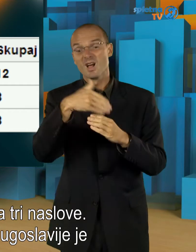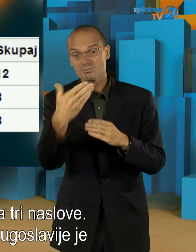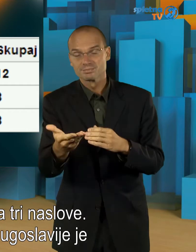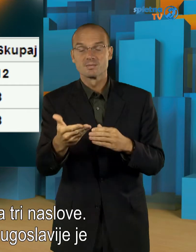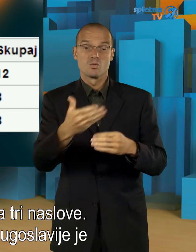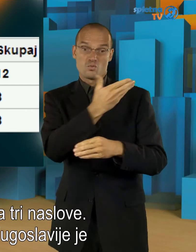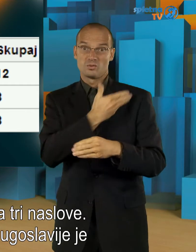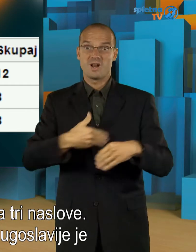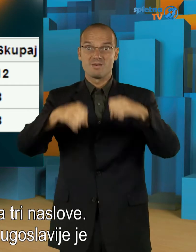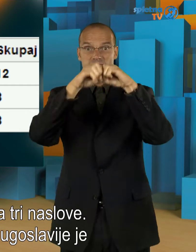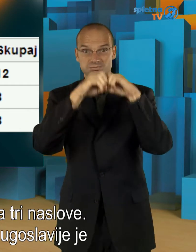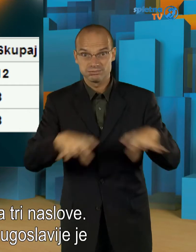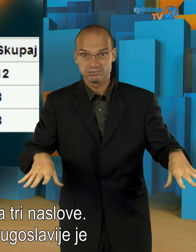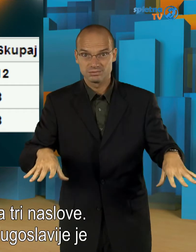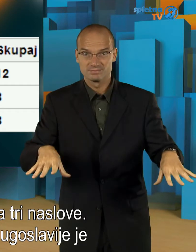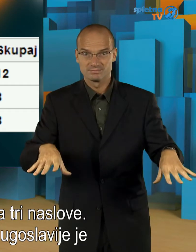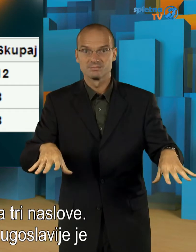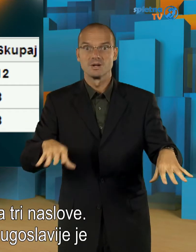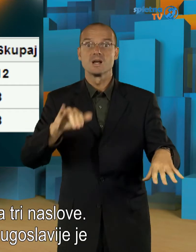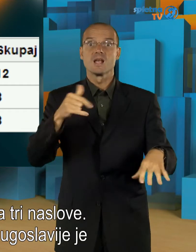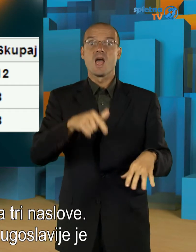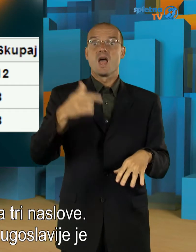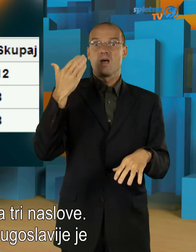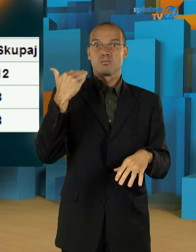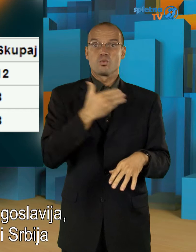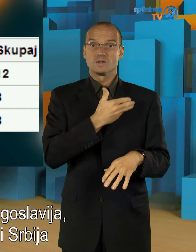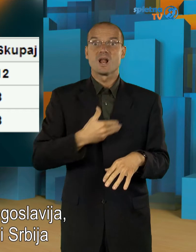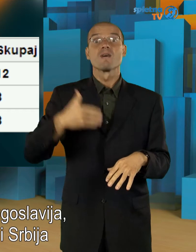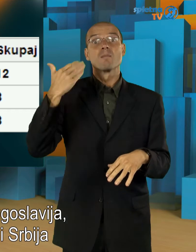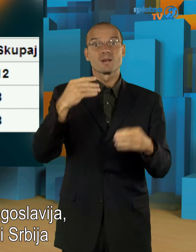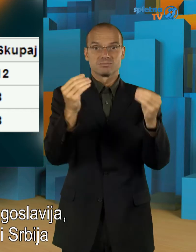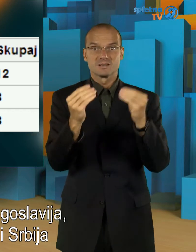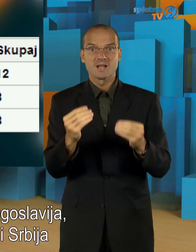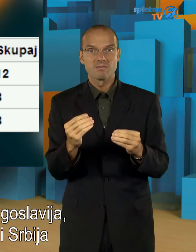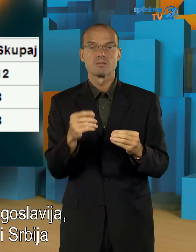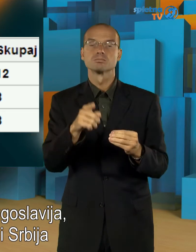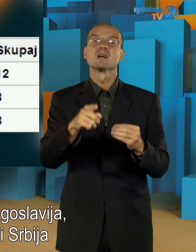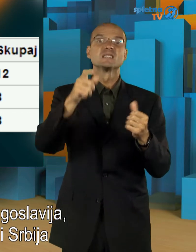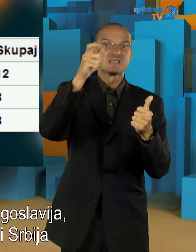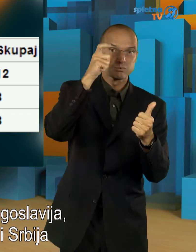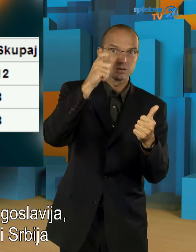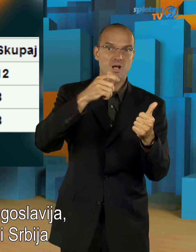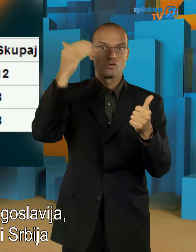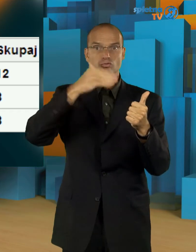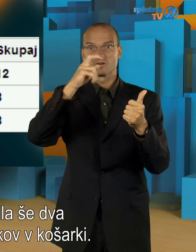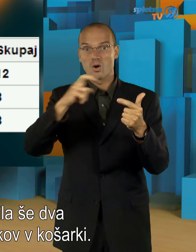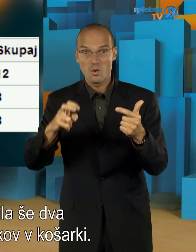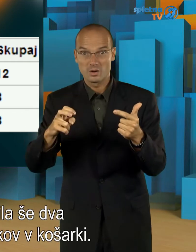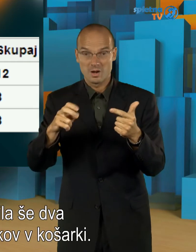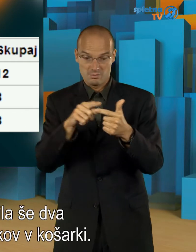Po razpadu nekdanje Jugoslavije je Zvezna republika Jugoslavija, ki sta jo sestavljali Srbija in Črna gora, osvojila